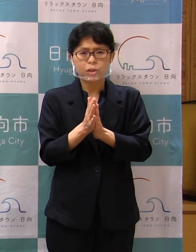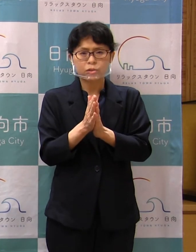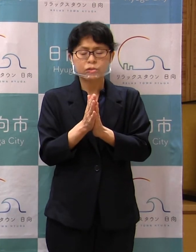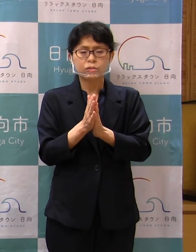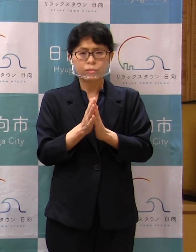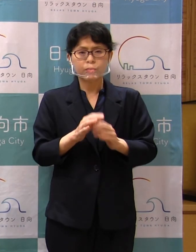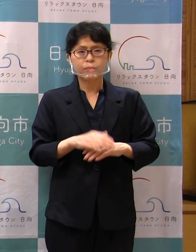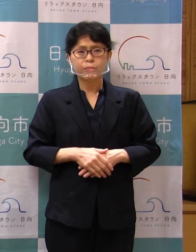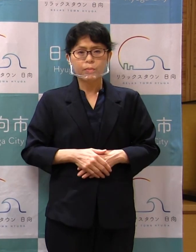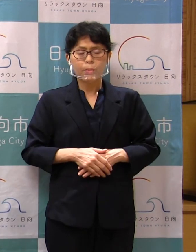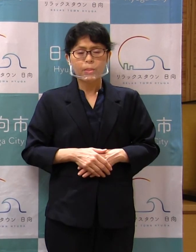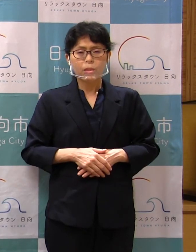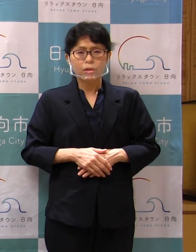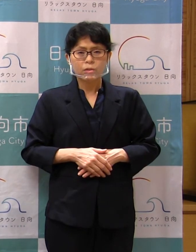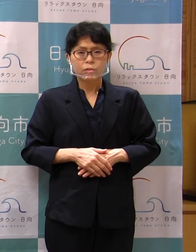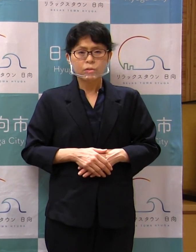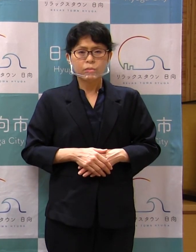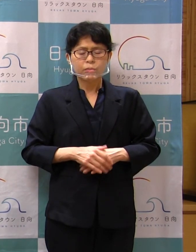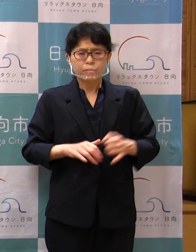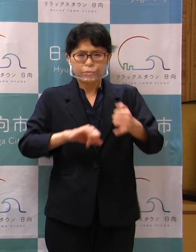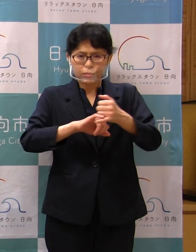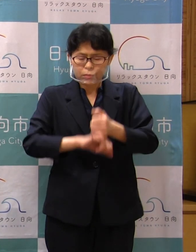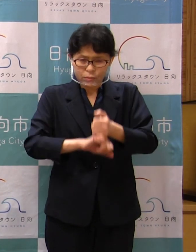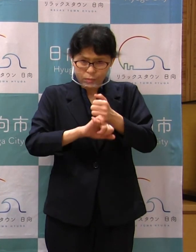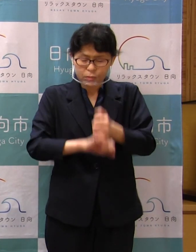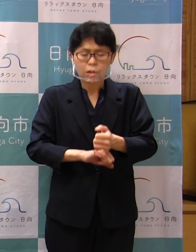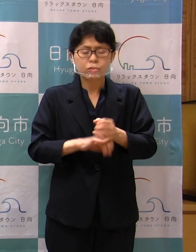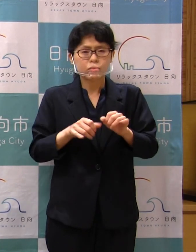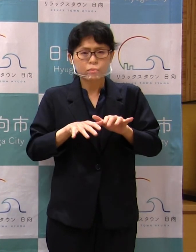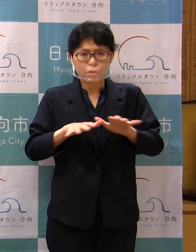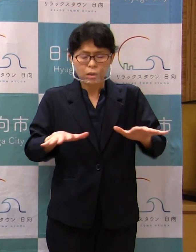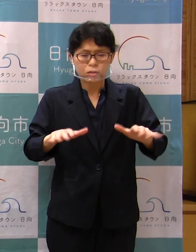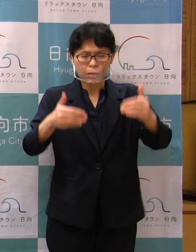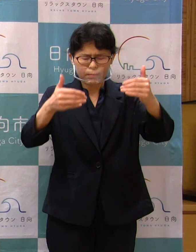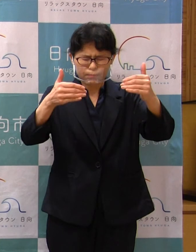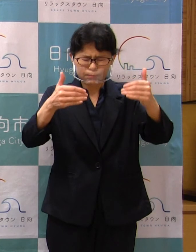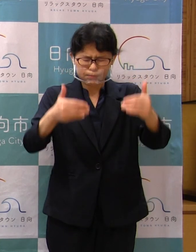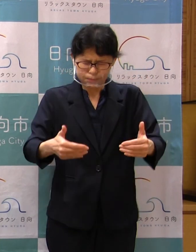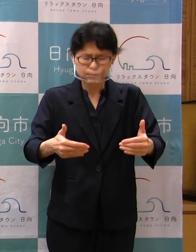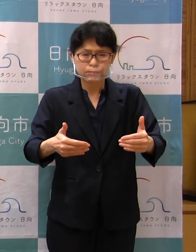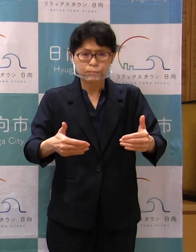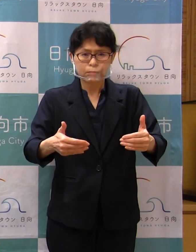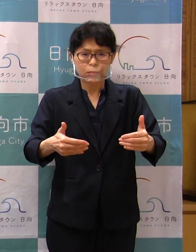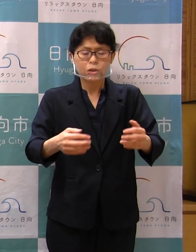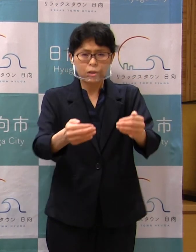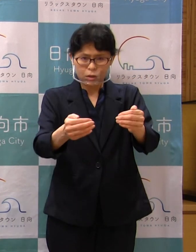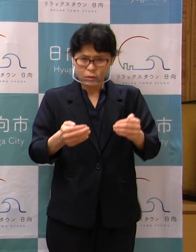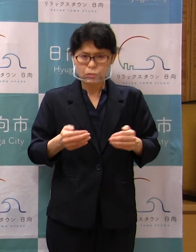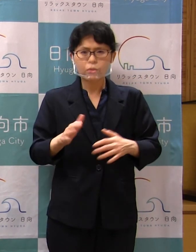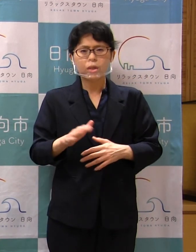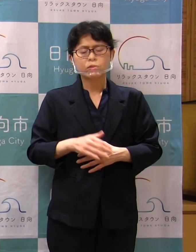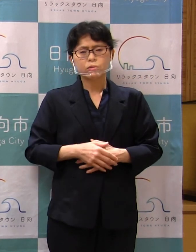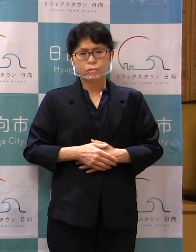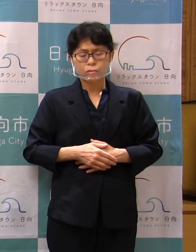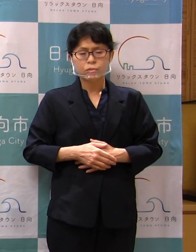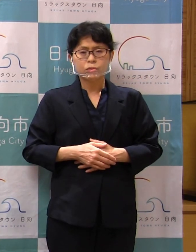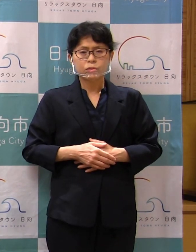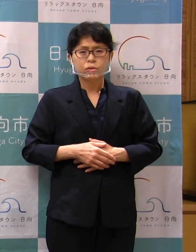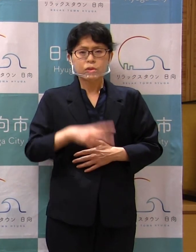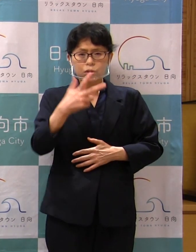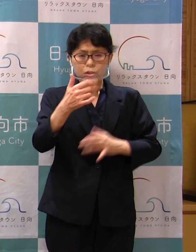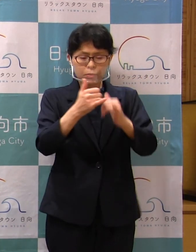します。何としても感染拡大を止めなければなりません。